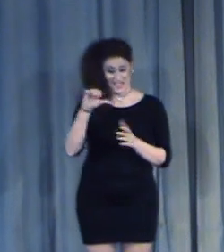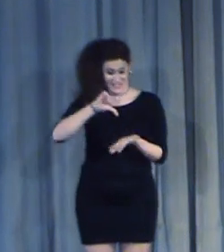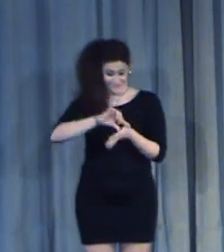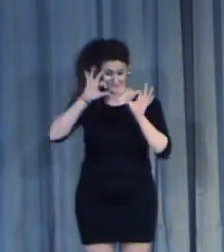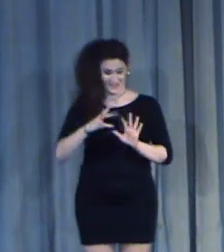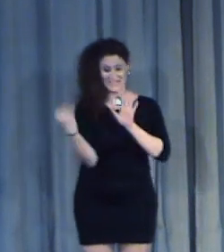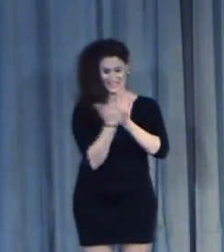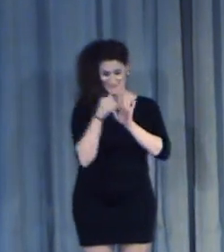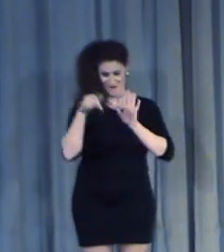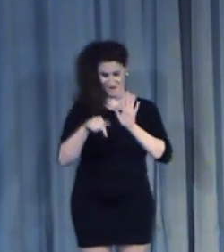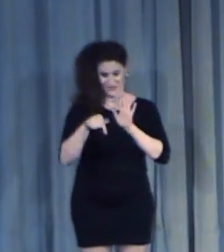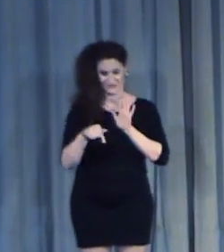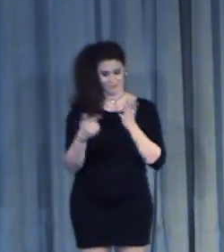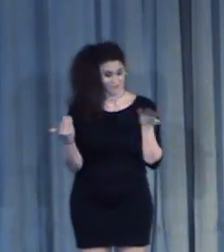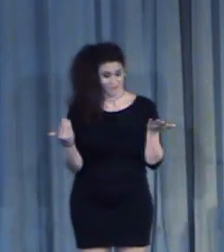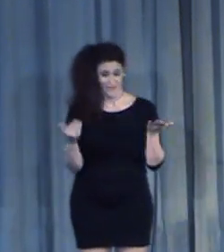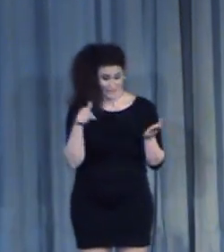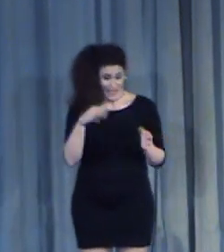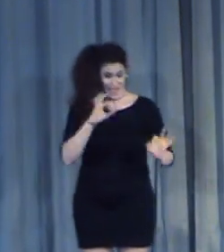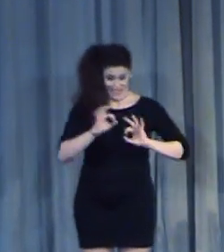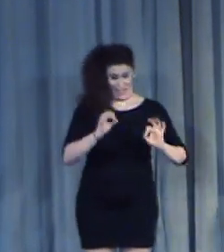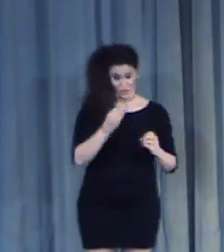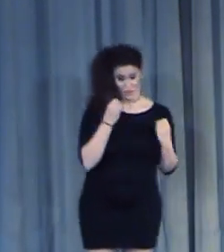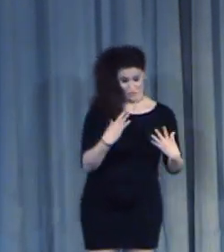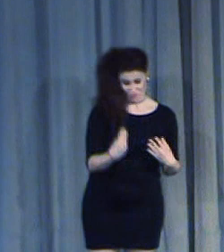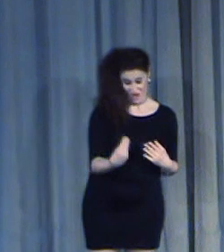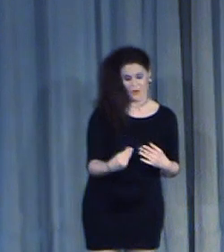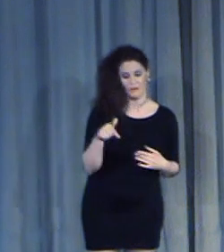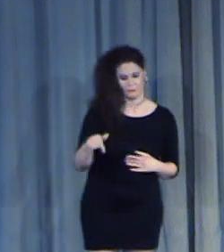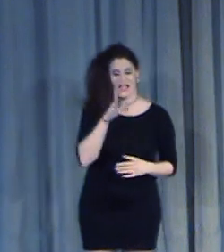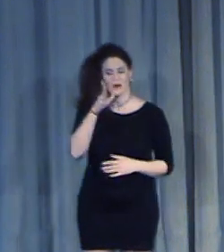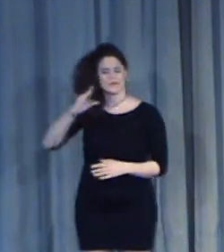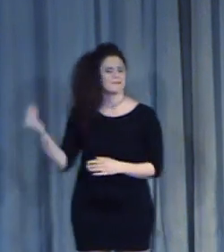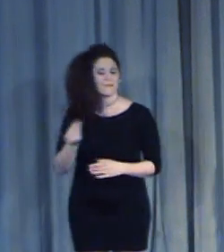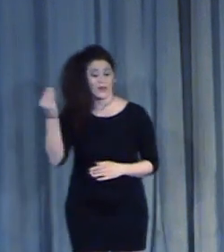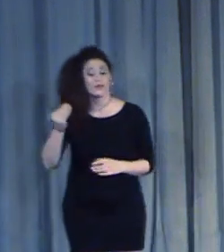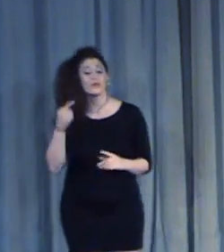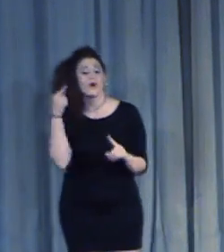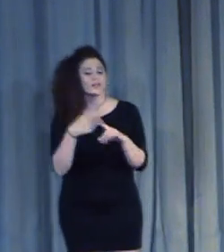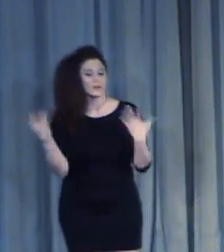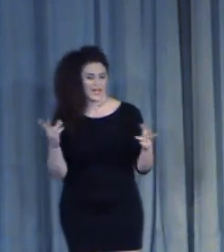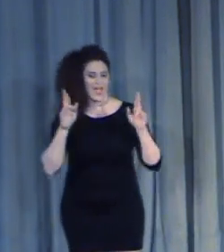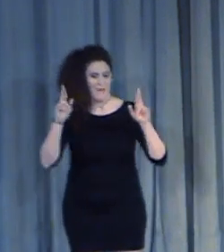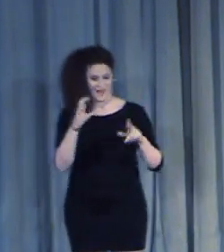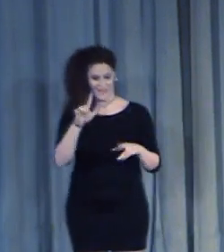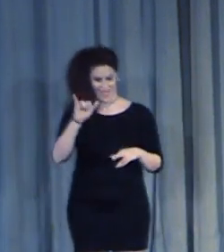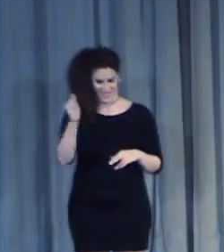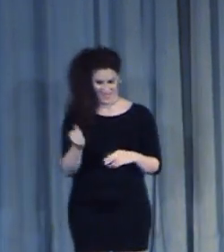ciudad, Jaén. Pues mejor que el teatro es la causa que nos ha unido hoy aquí, una esperanza para Celia.